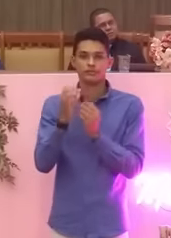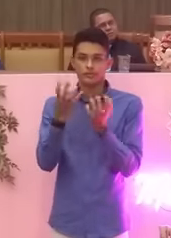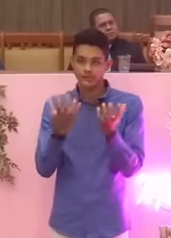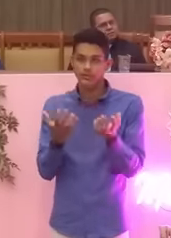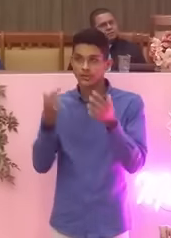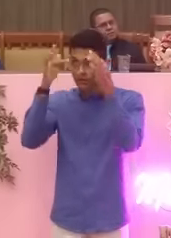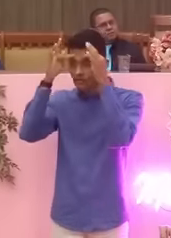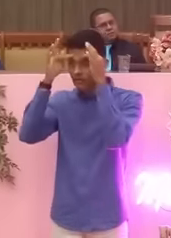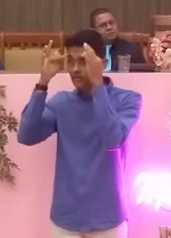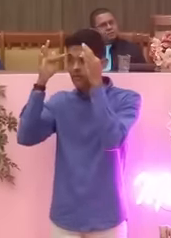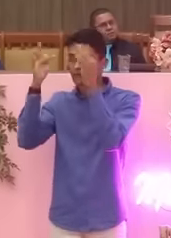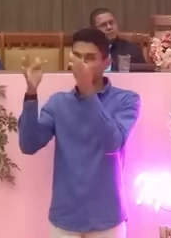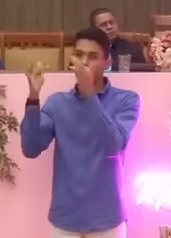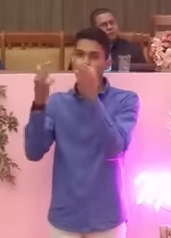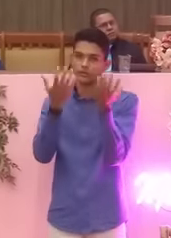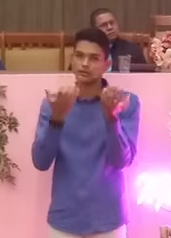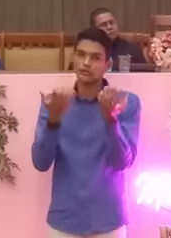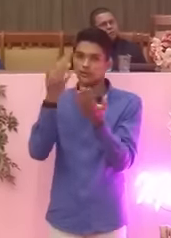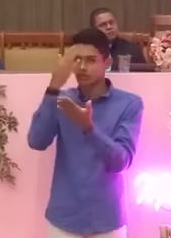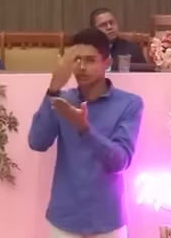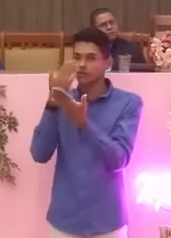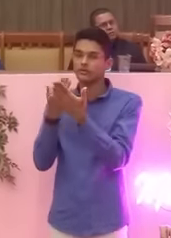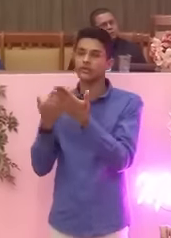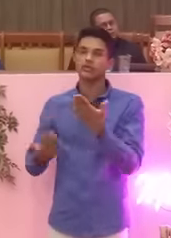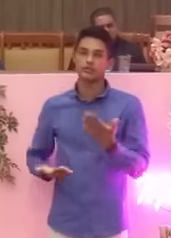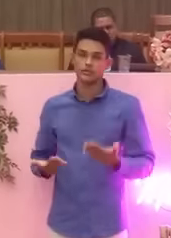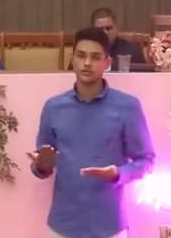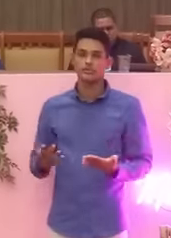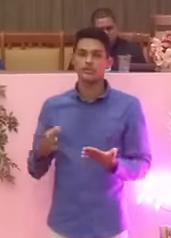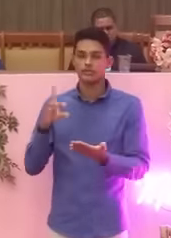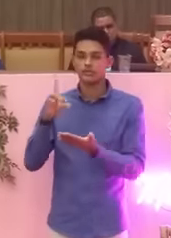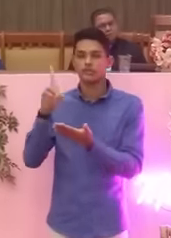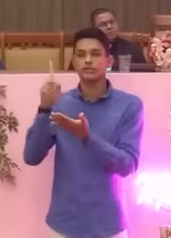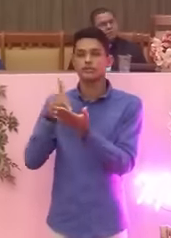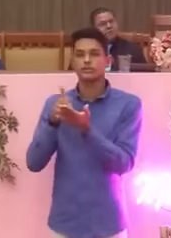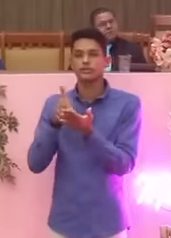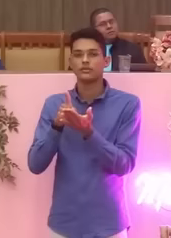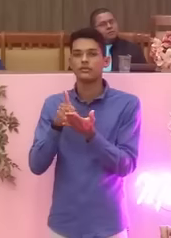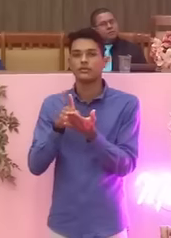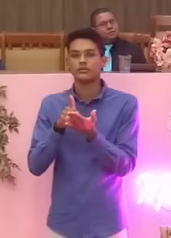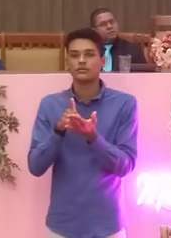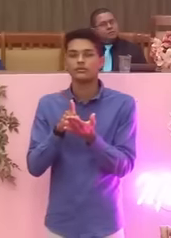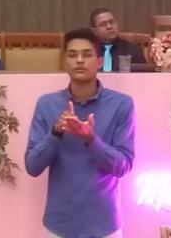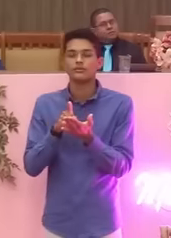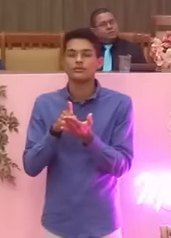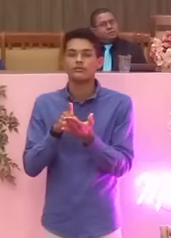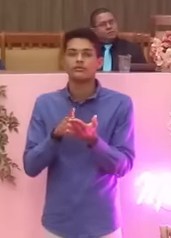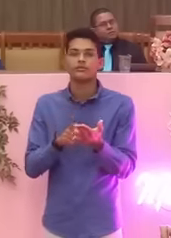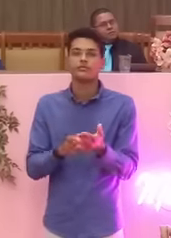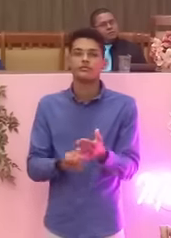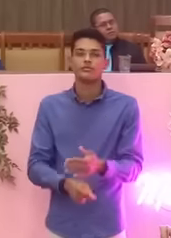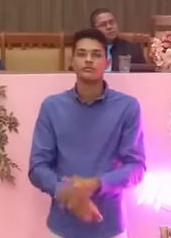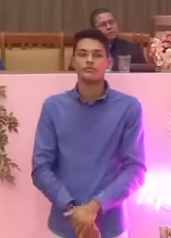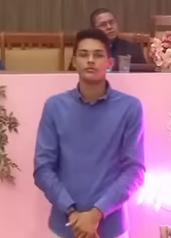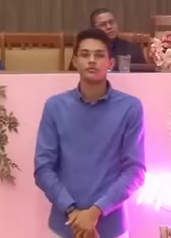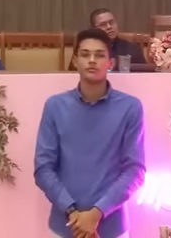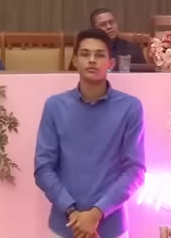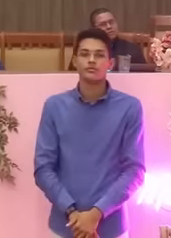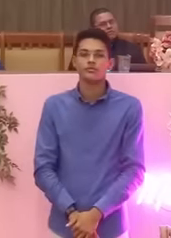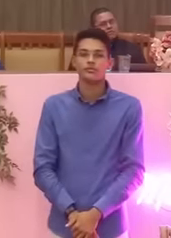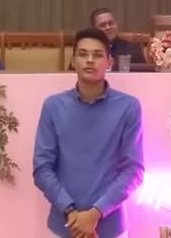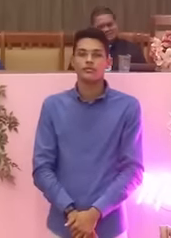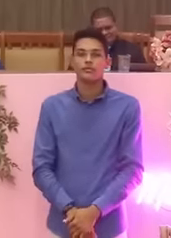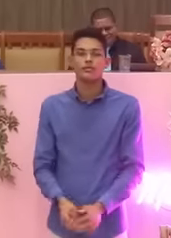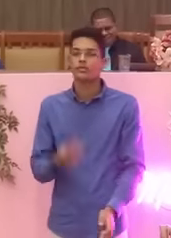entrou na legalidade olha para cá entrou na legalidade pronto não tem medo do Zulu dos zezeu do Zebedeu tudo tem medo de